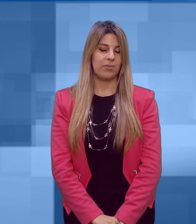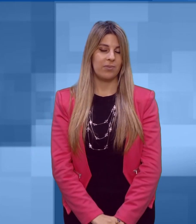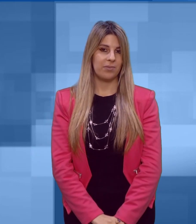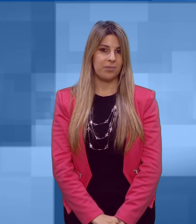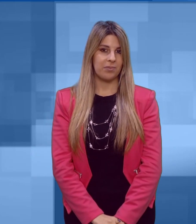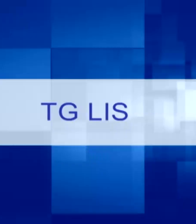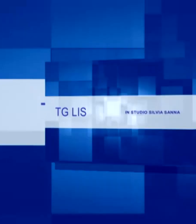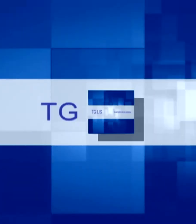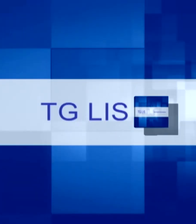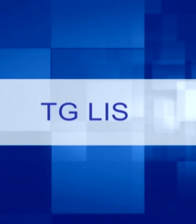hoc.